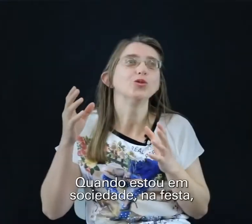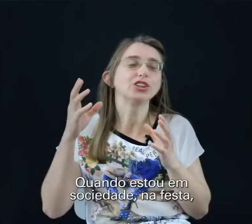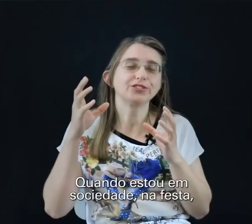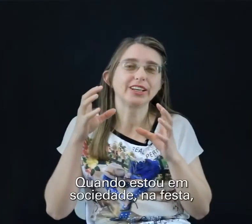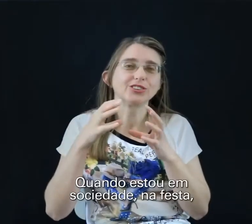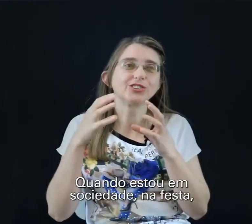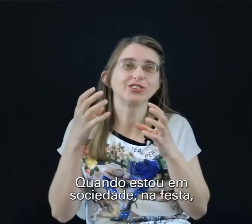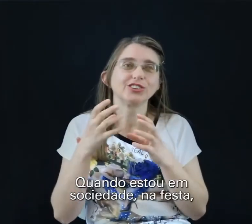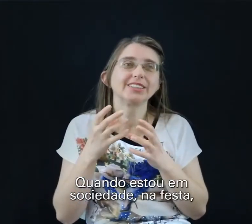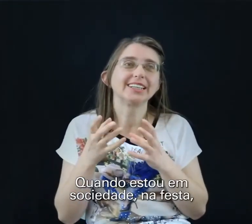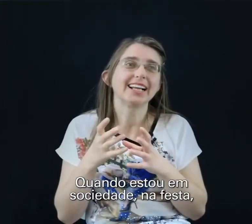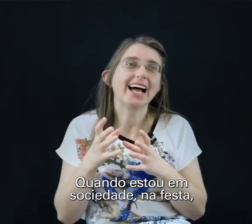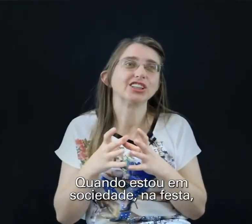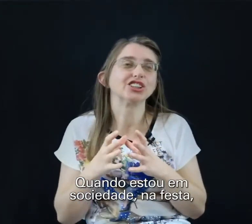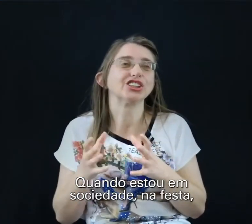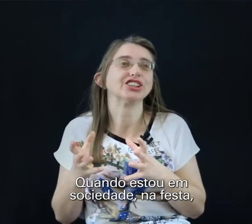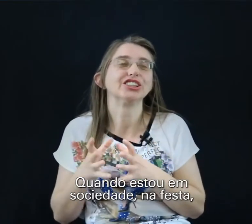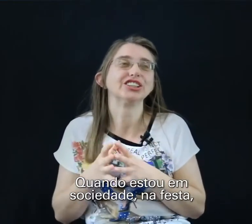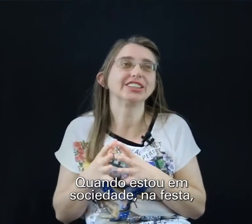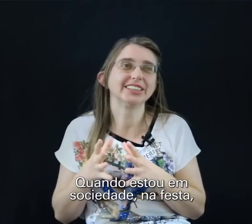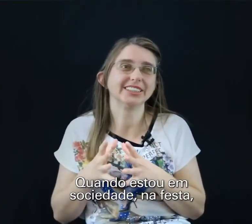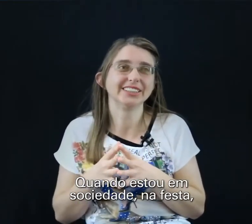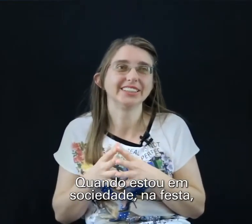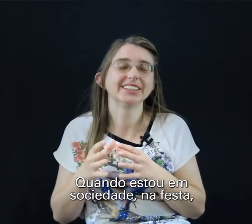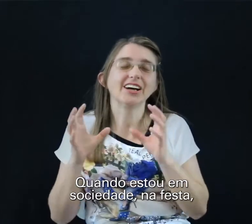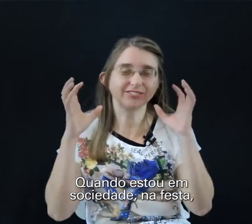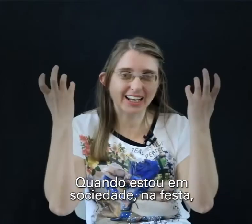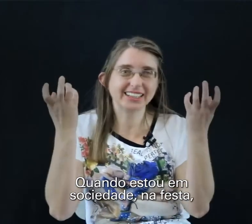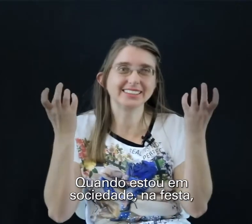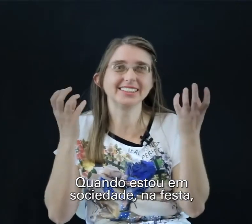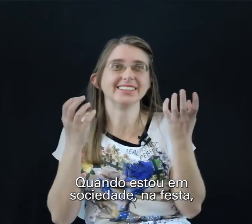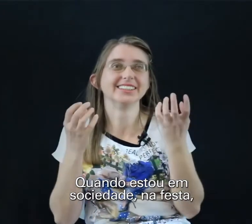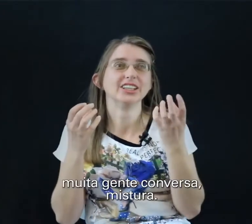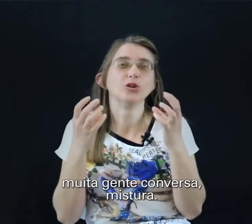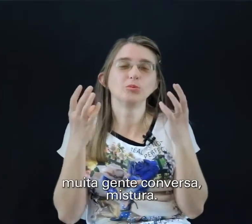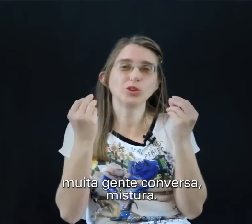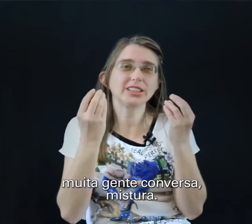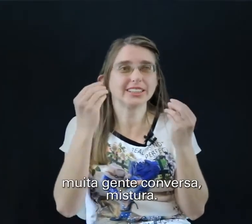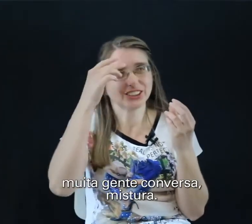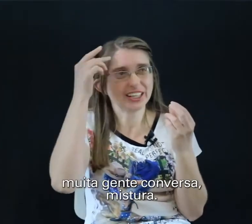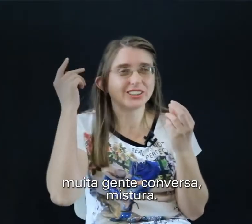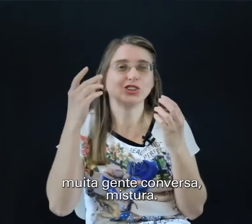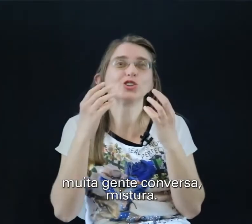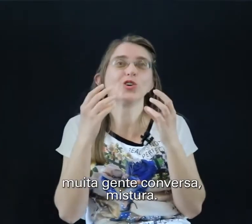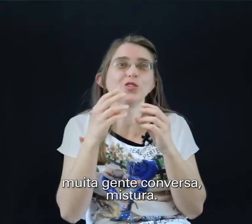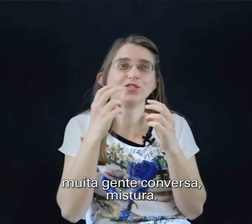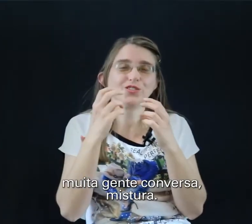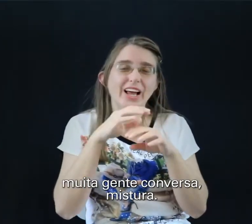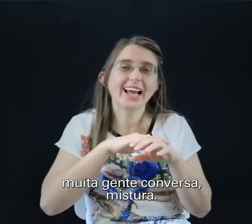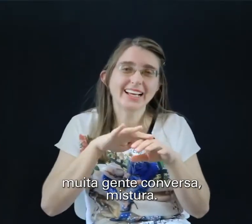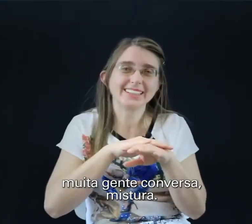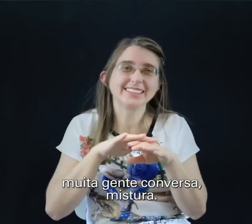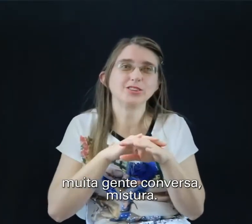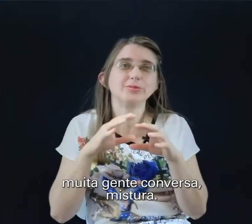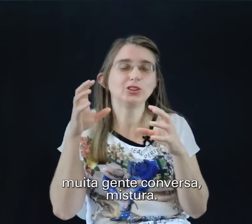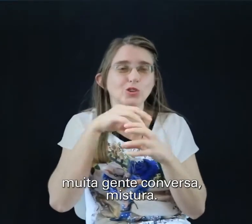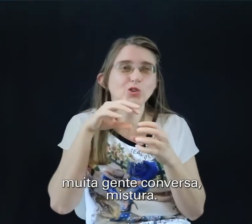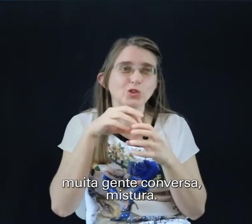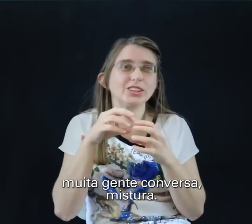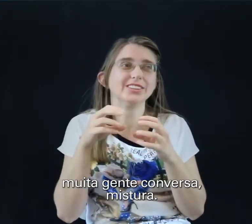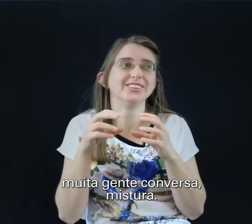Assim, pode ver sociedade, sim, na festa, muita gente